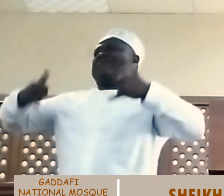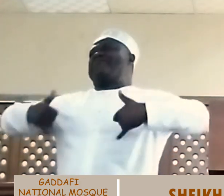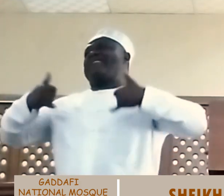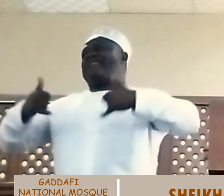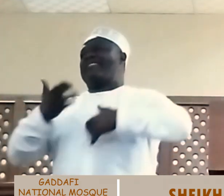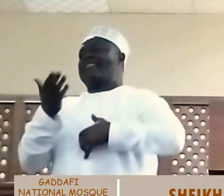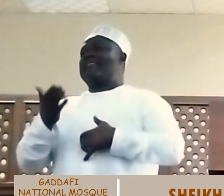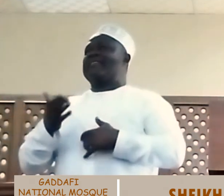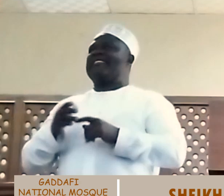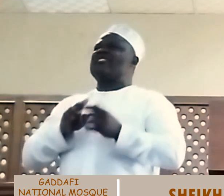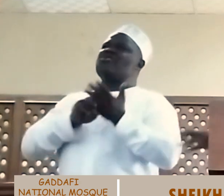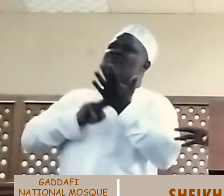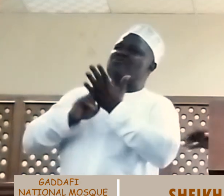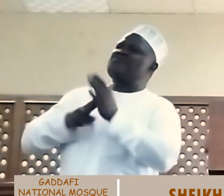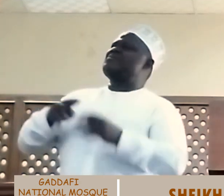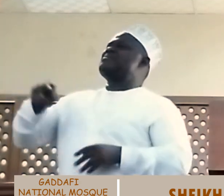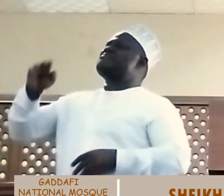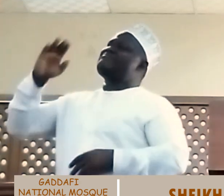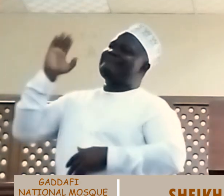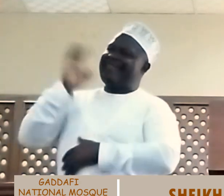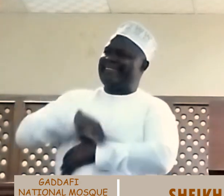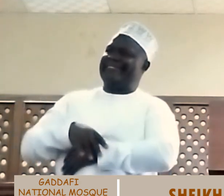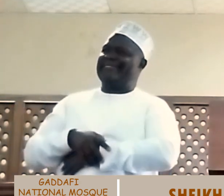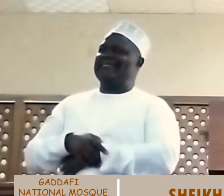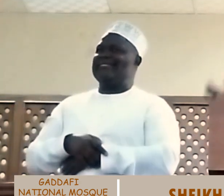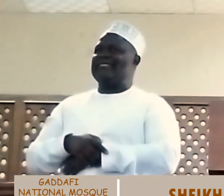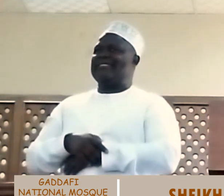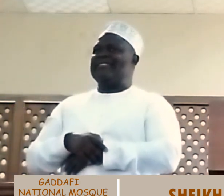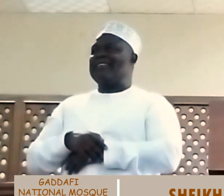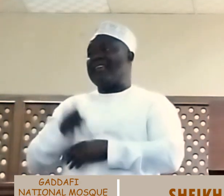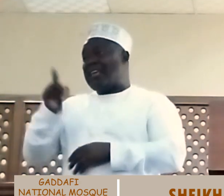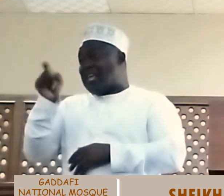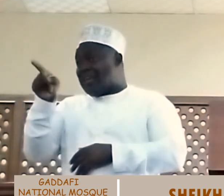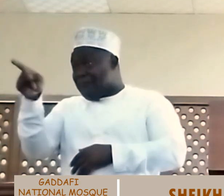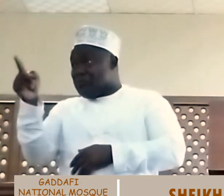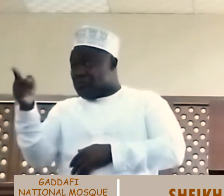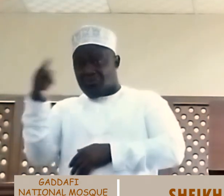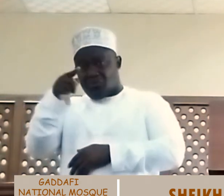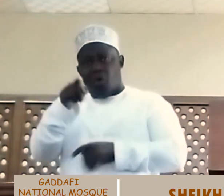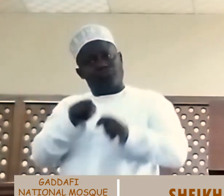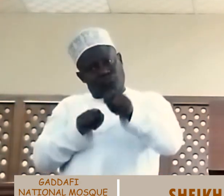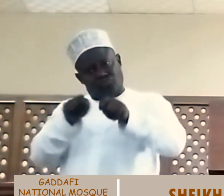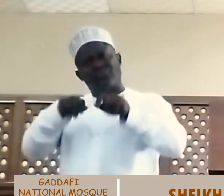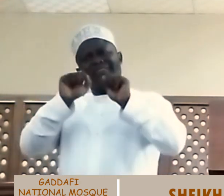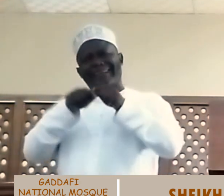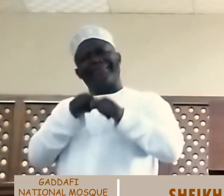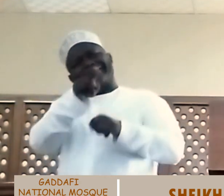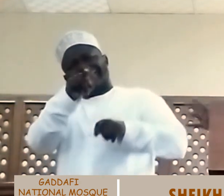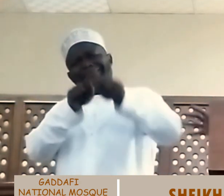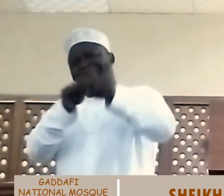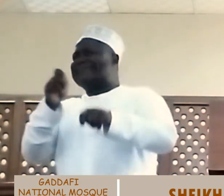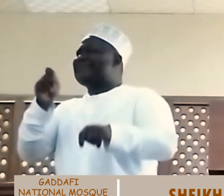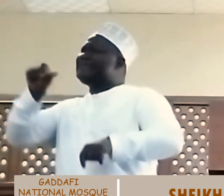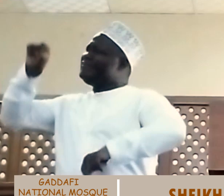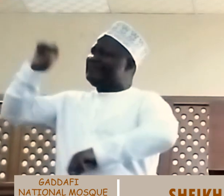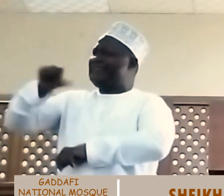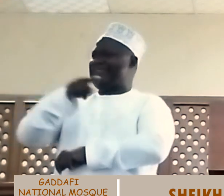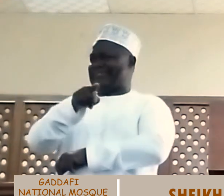beeyagala ne babikozesa bubi nga senga gwobaddewo wandi kontrolinze bulala nga bubakontrolinga bulala